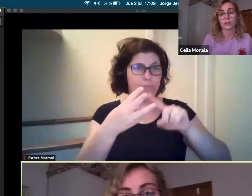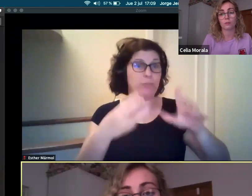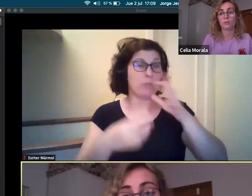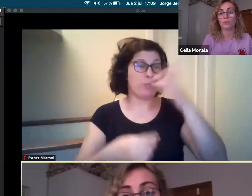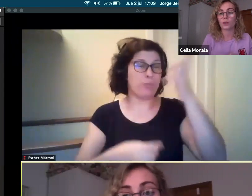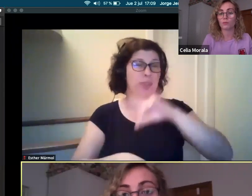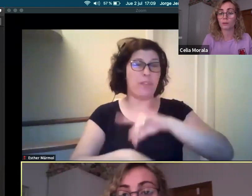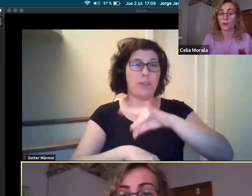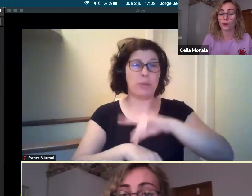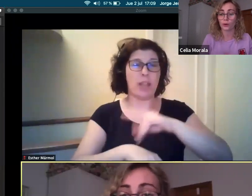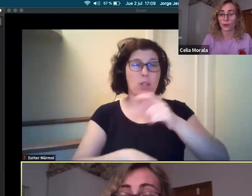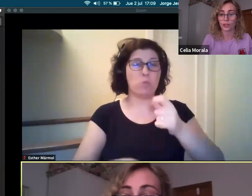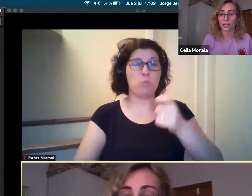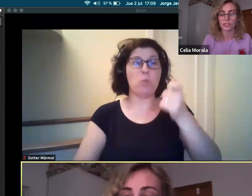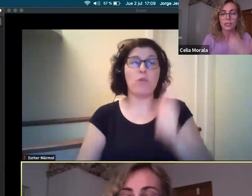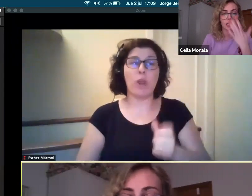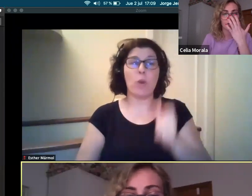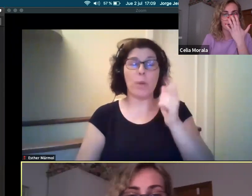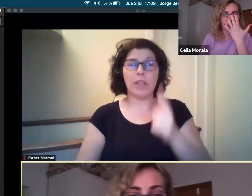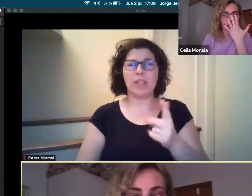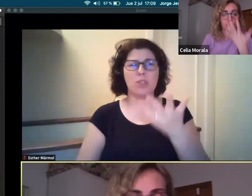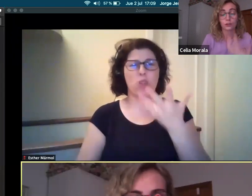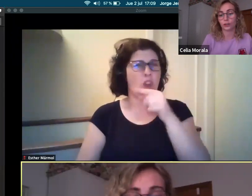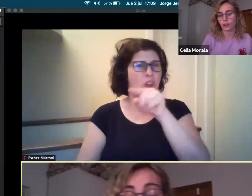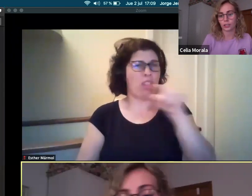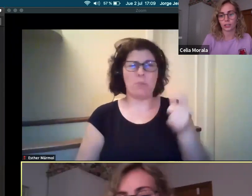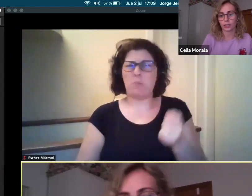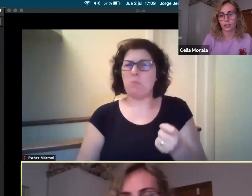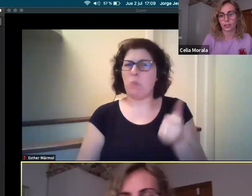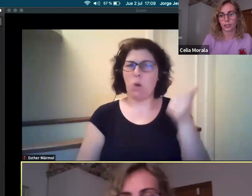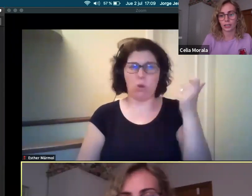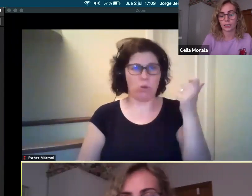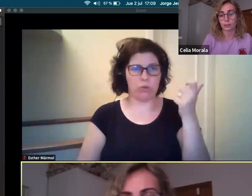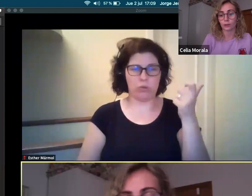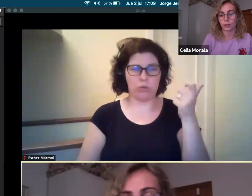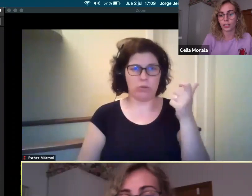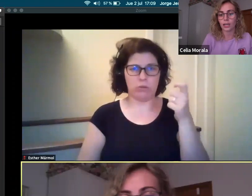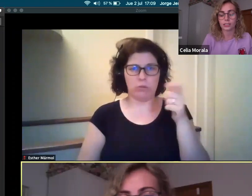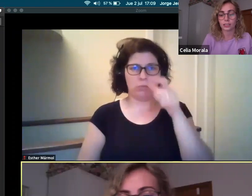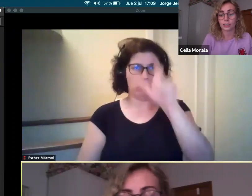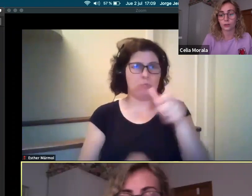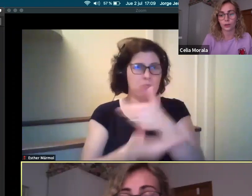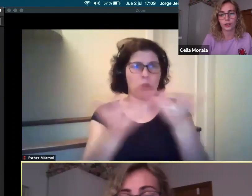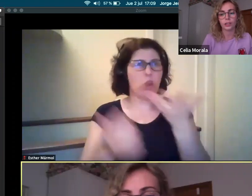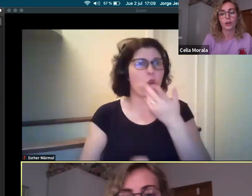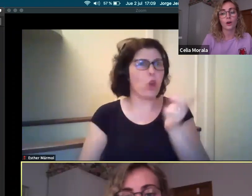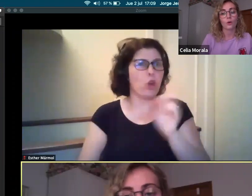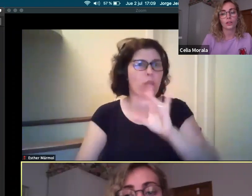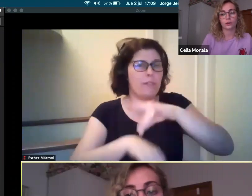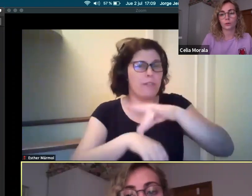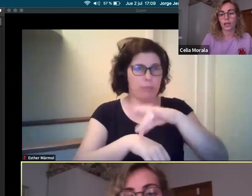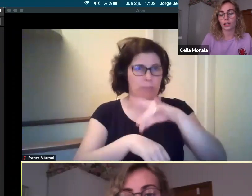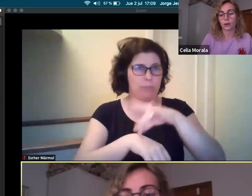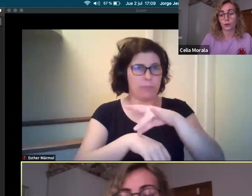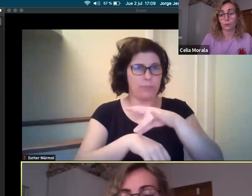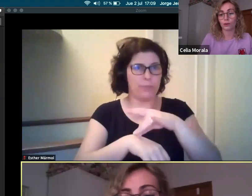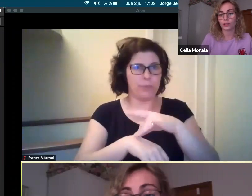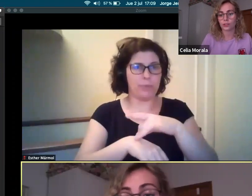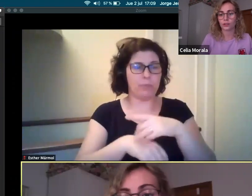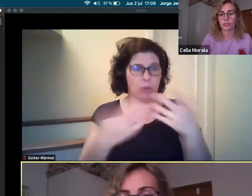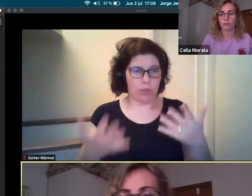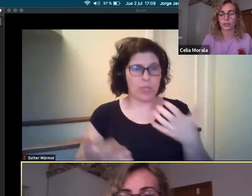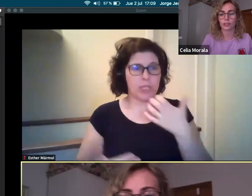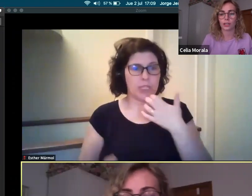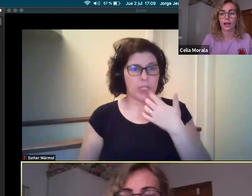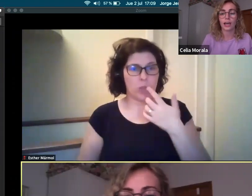frecuentes son muy poco conocidas, desconocen esta patología, las desconocen. Cuando un